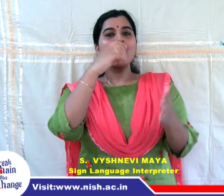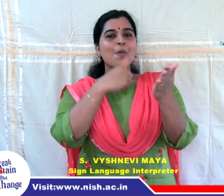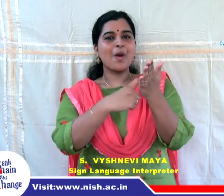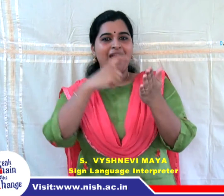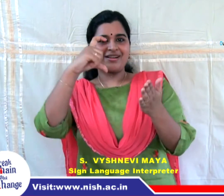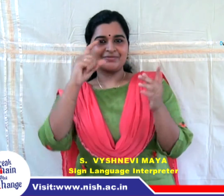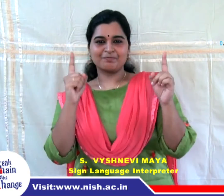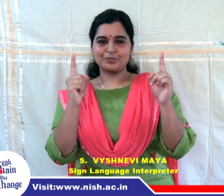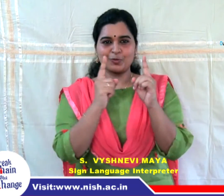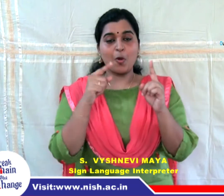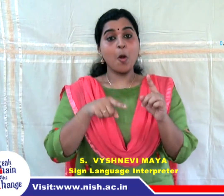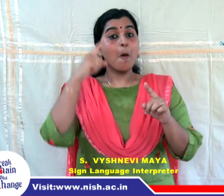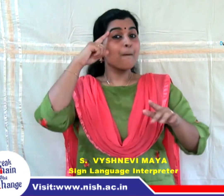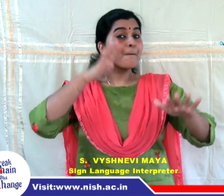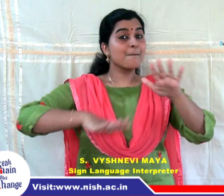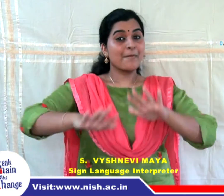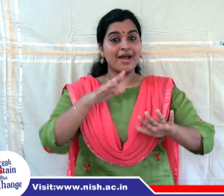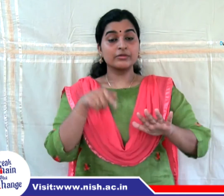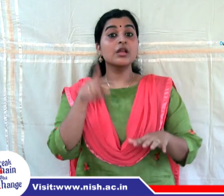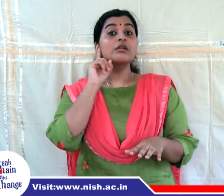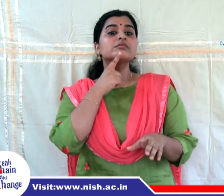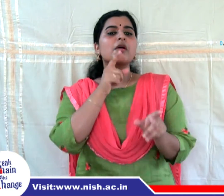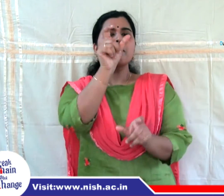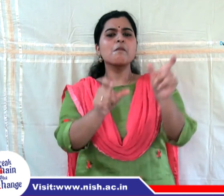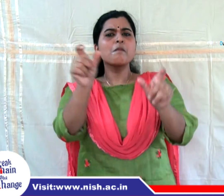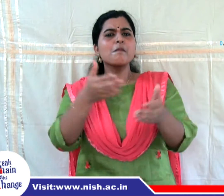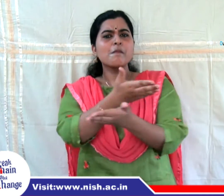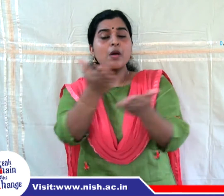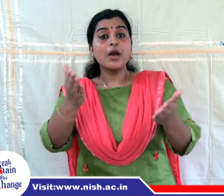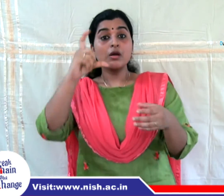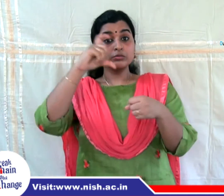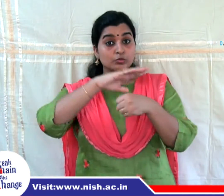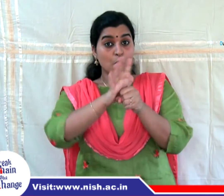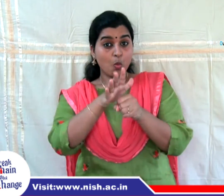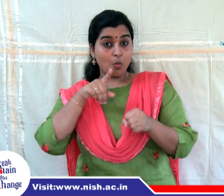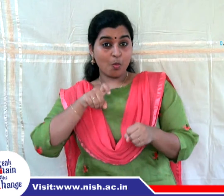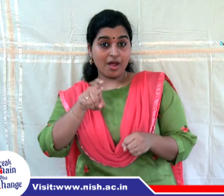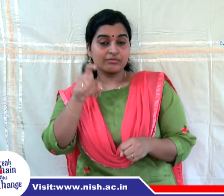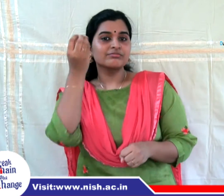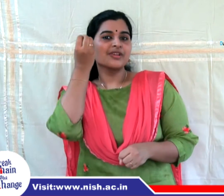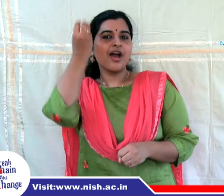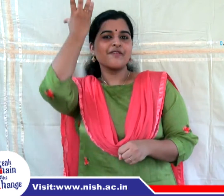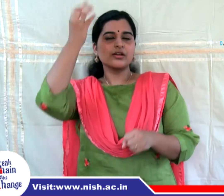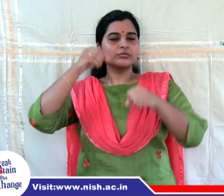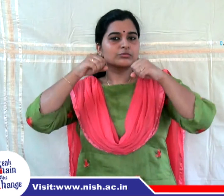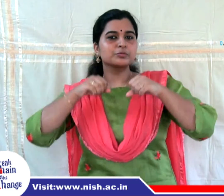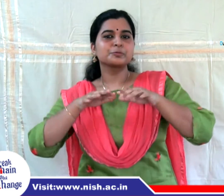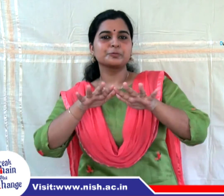ഈ സാഹചര്യത്തിൽ ശ്രവണ സംസാര പരിമിതിയുള്ളവർക്കായി നോവൽ കൊറോണ വൈറസിനെക്കുറിച്ച് അവബോധം